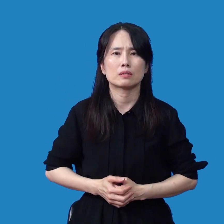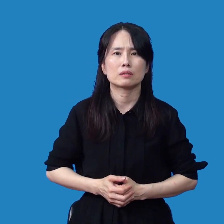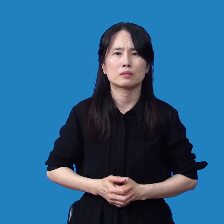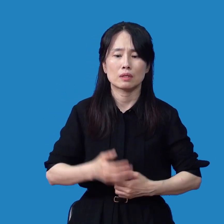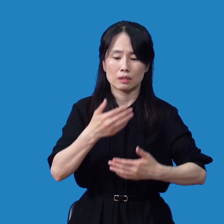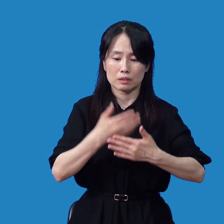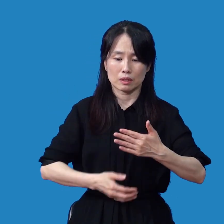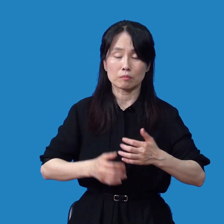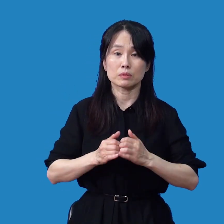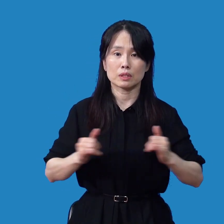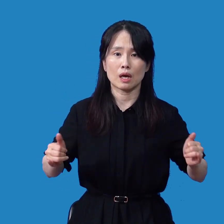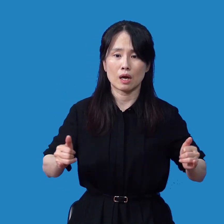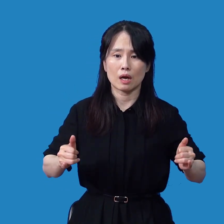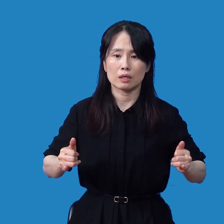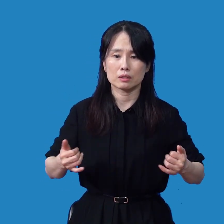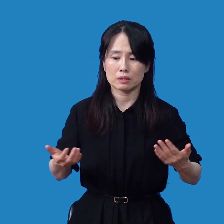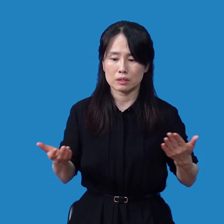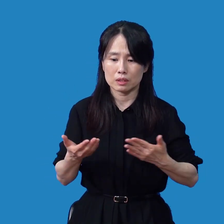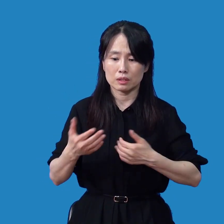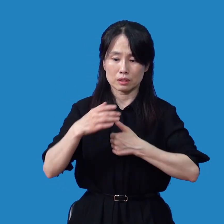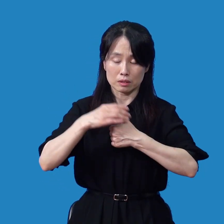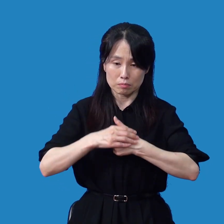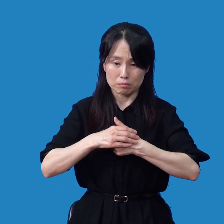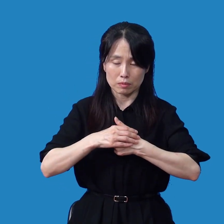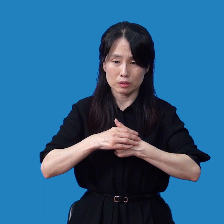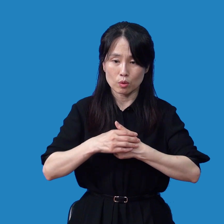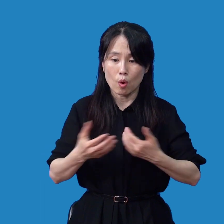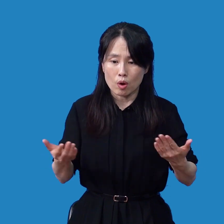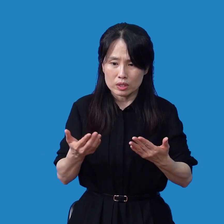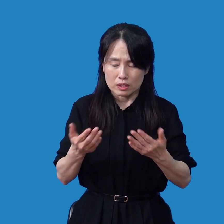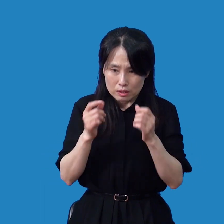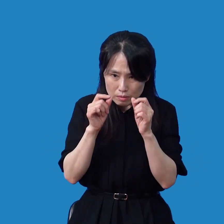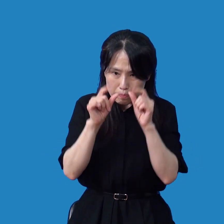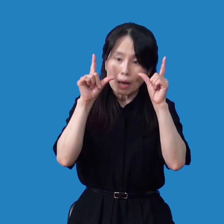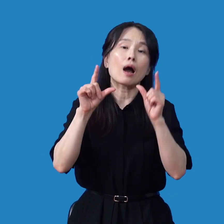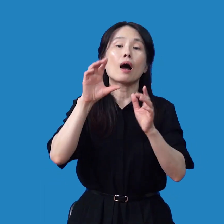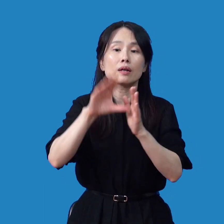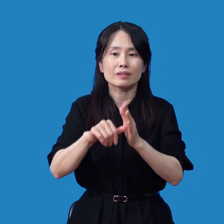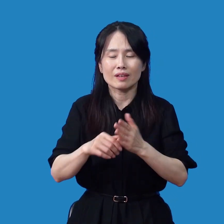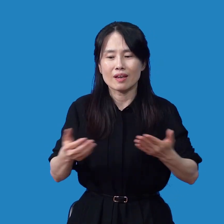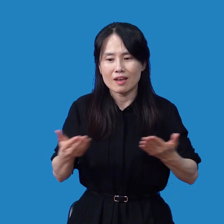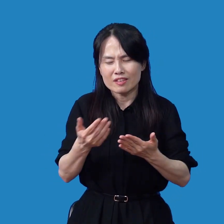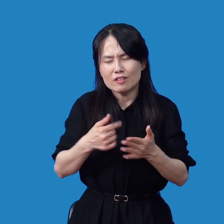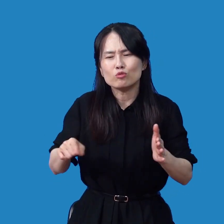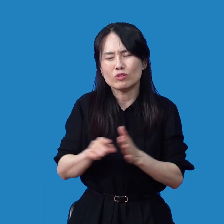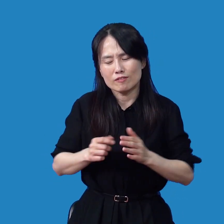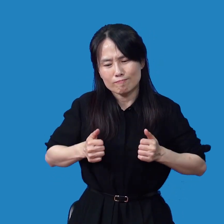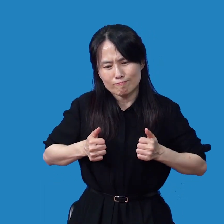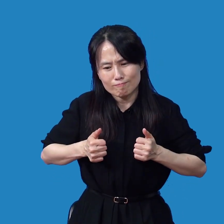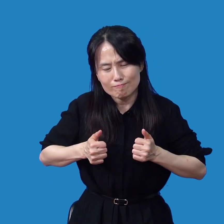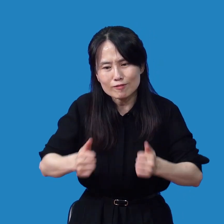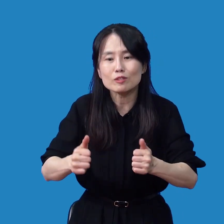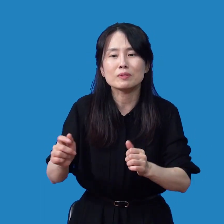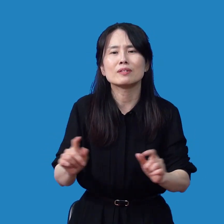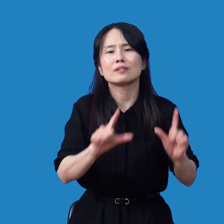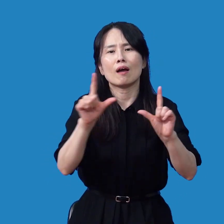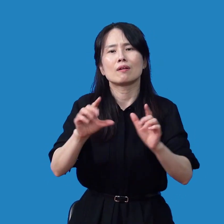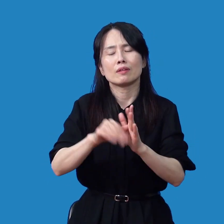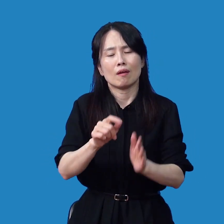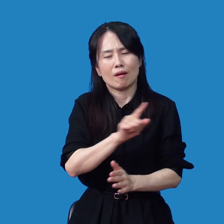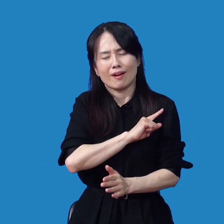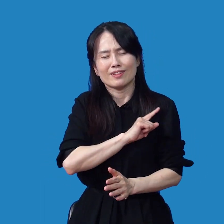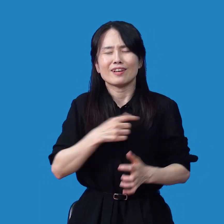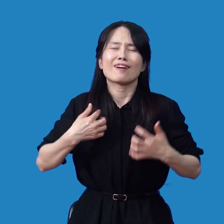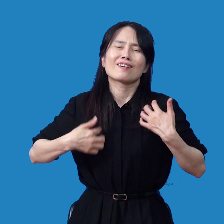남은 자는 사명을 깨달을 때, 그리고 그 사명을 향해서 달려갈 때가 가장 기쁘고 행복합니다.